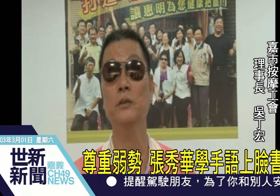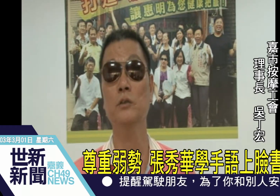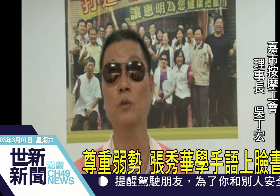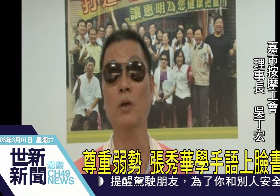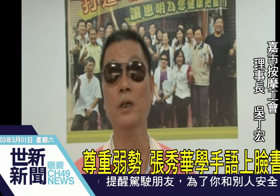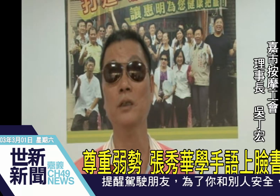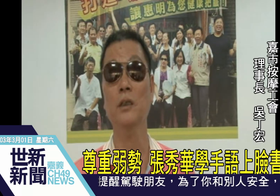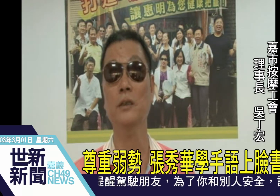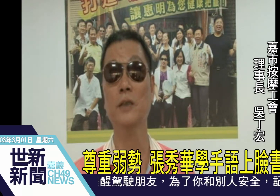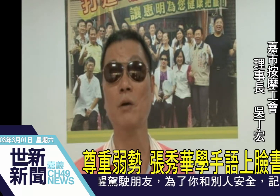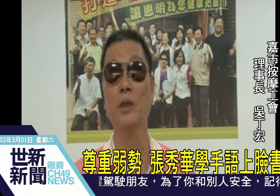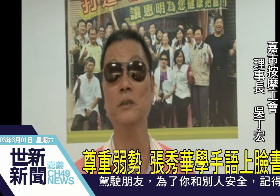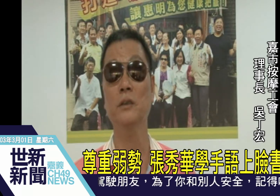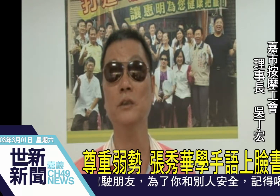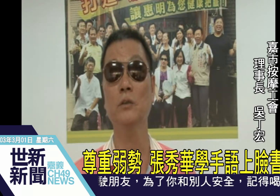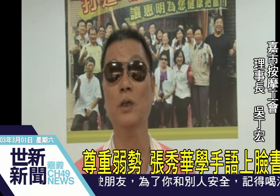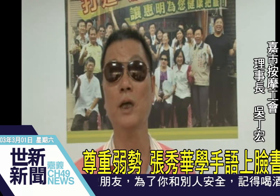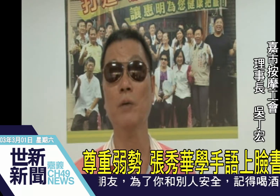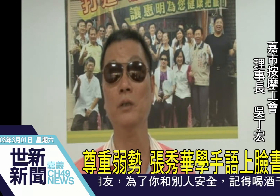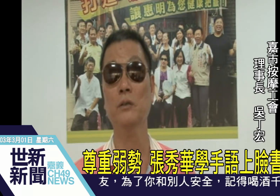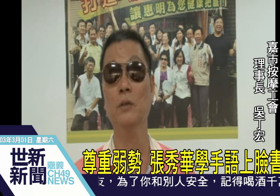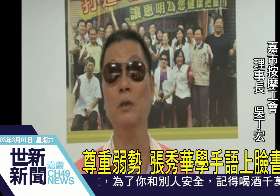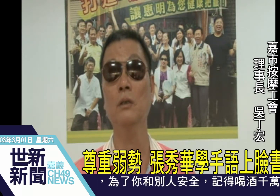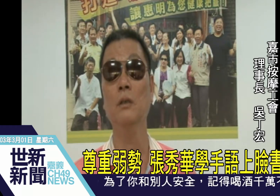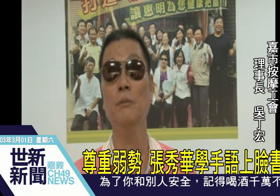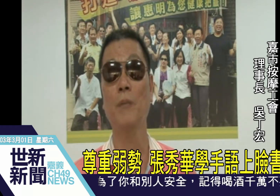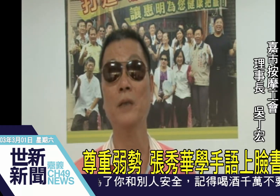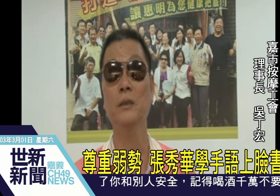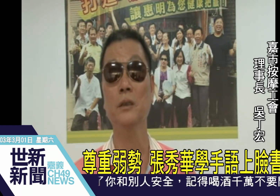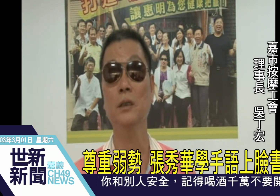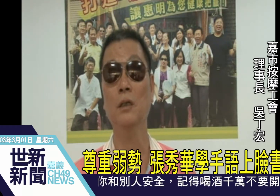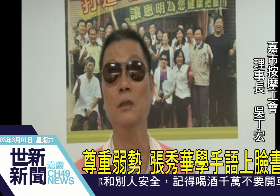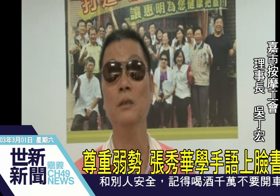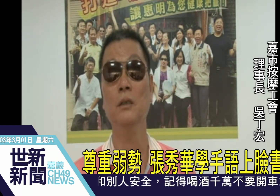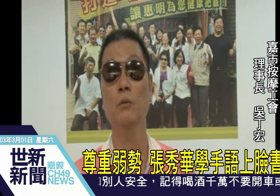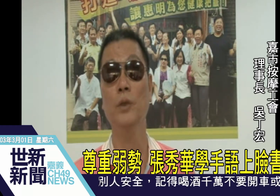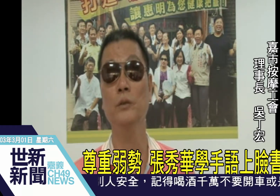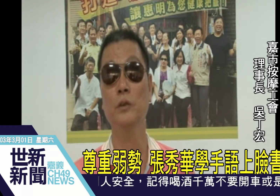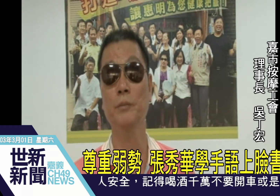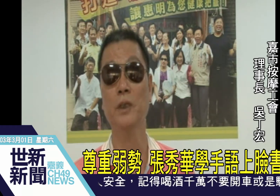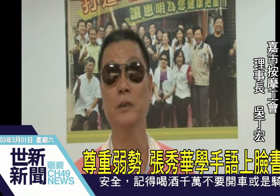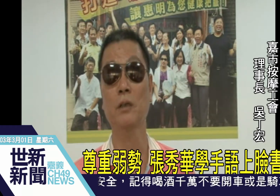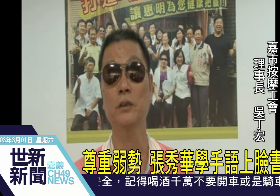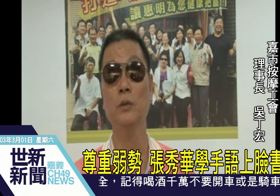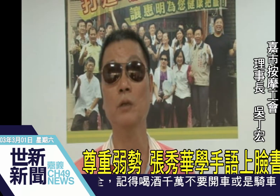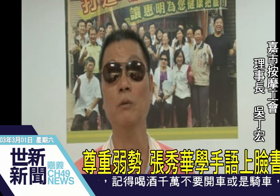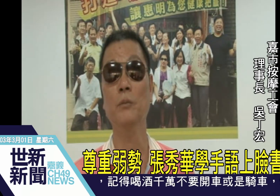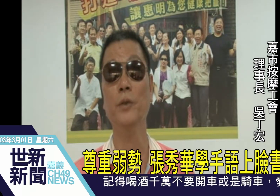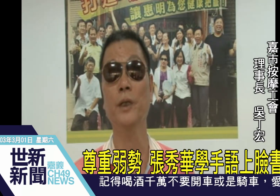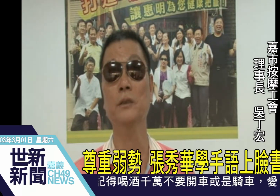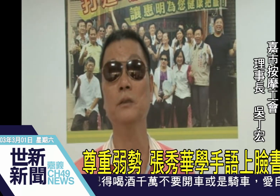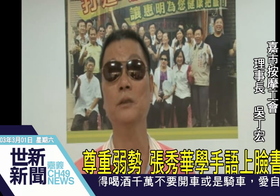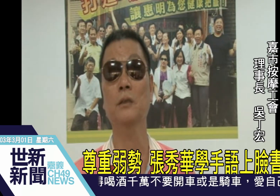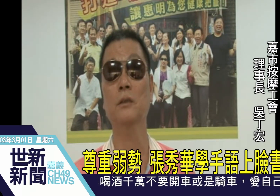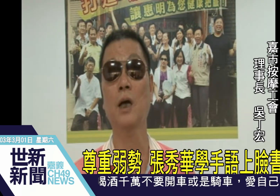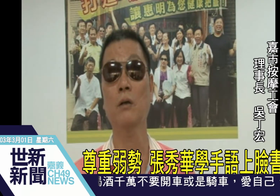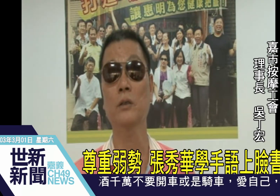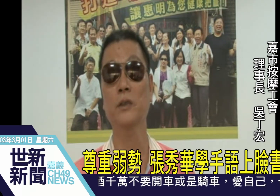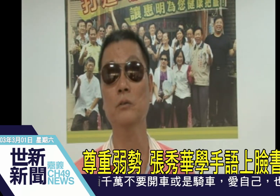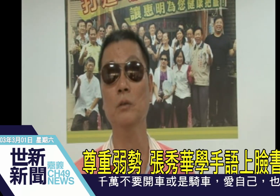从大法官世界之后开放之后，盲人的归路就比较少。希望我们未来的市长能好好的照顾我们这